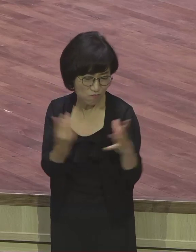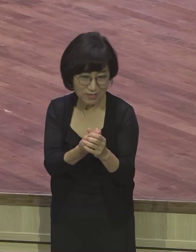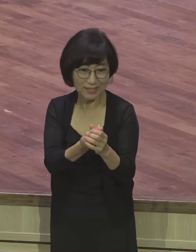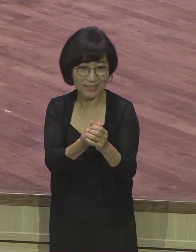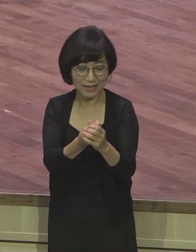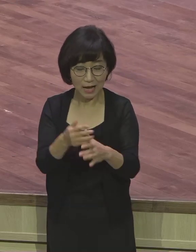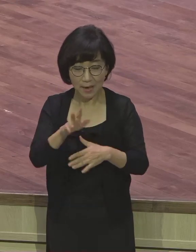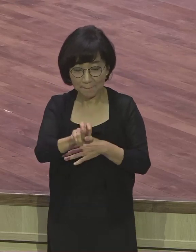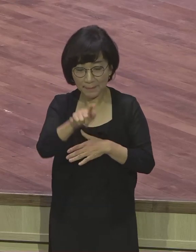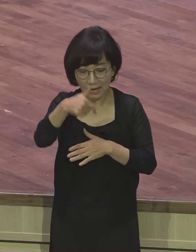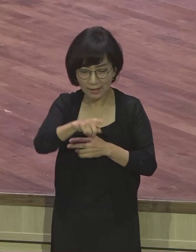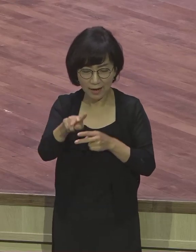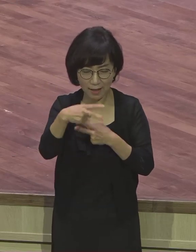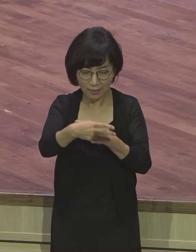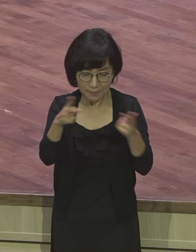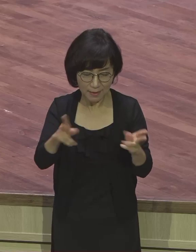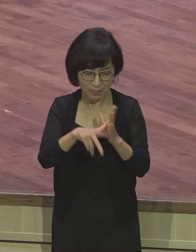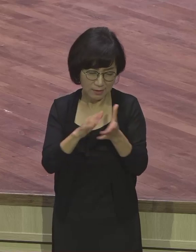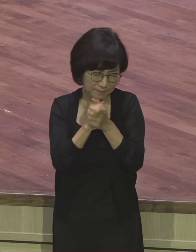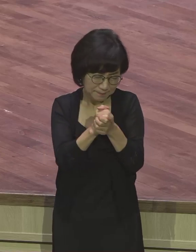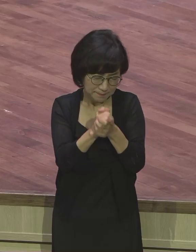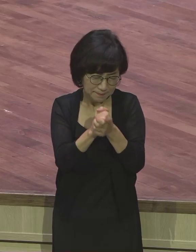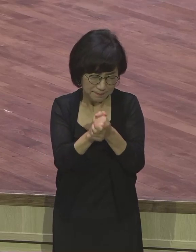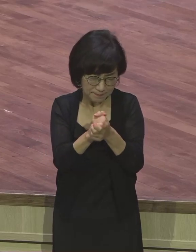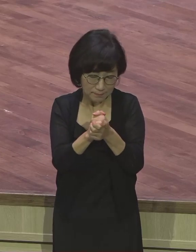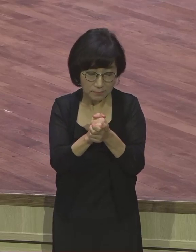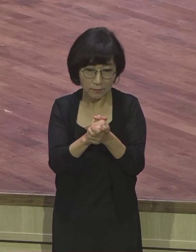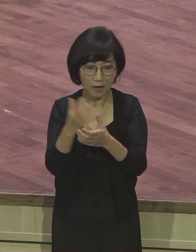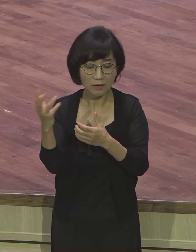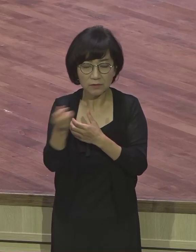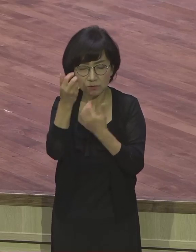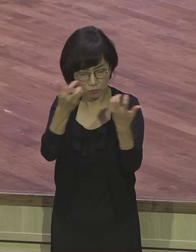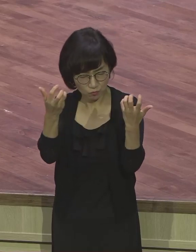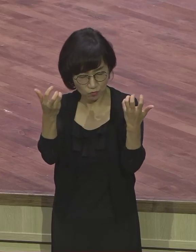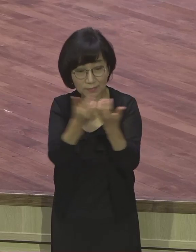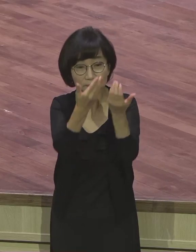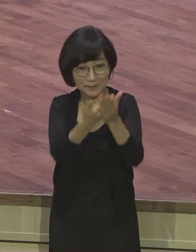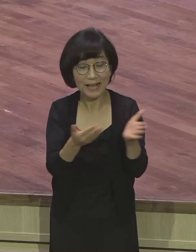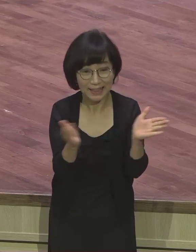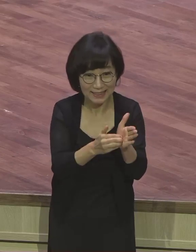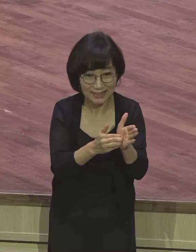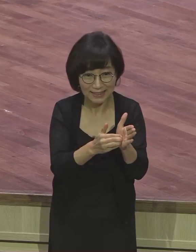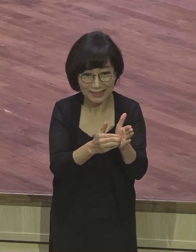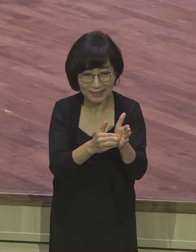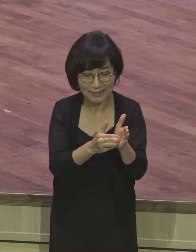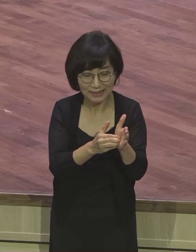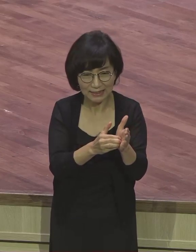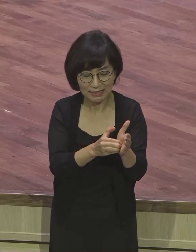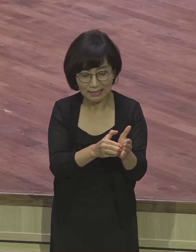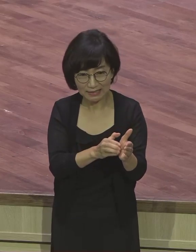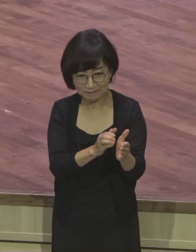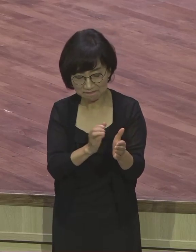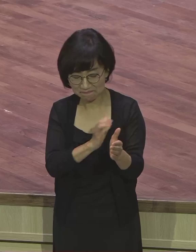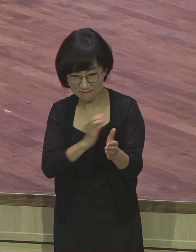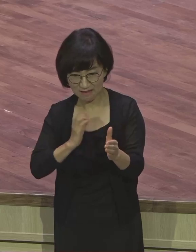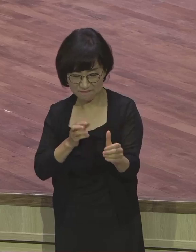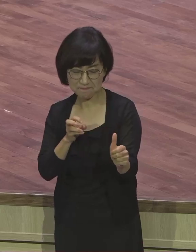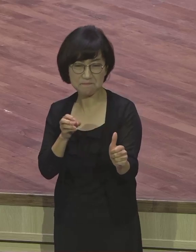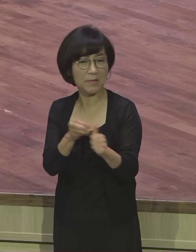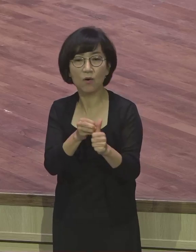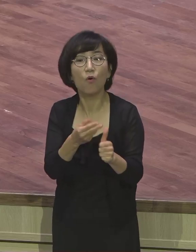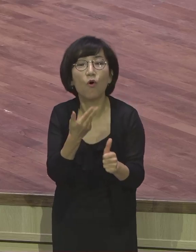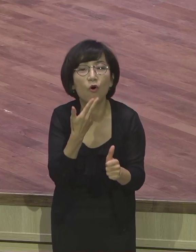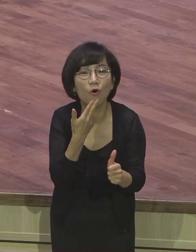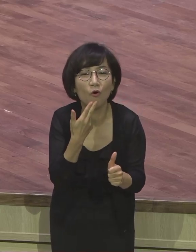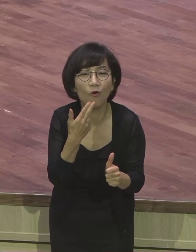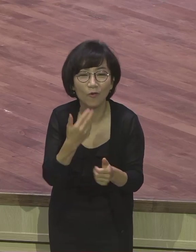마가다라방에서 성령 충만 받고 단 한 명도 배신자가 안 나타났어요. 그전에는 배신해서 제사들 싹 다 배신해서